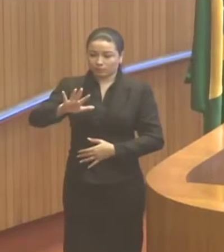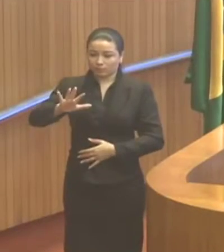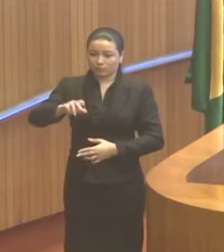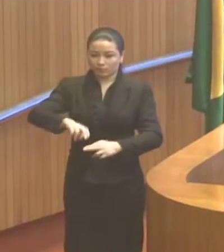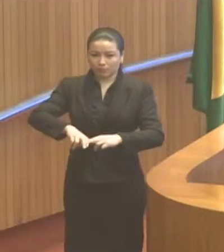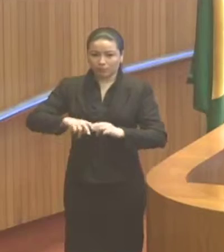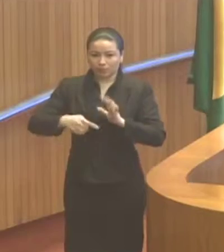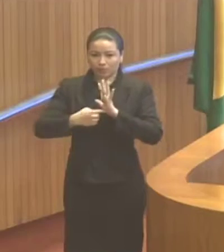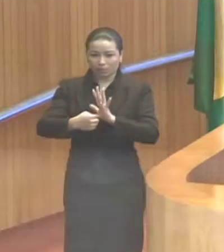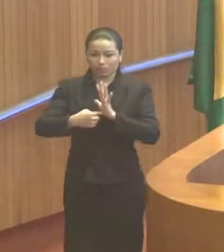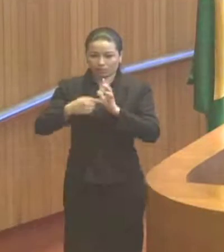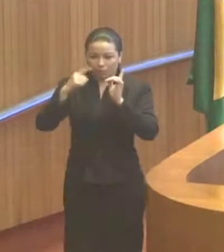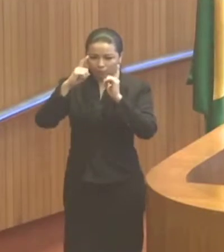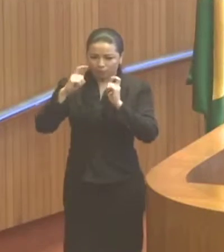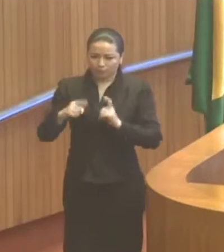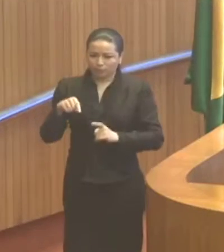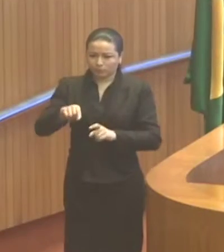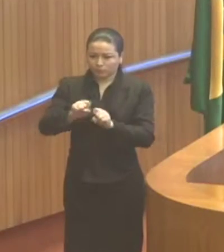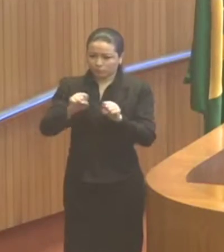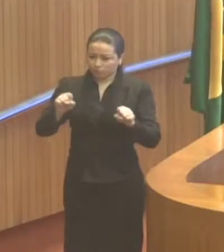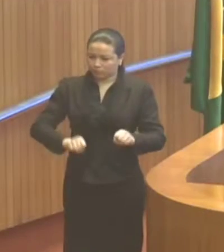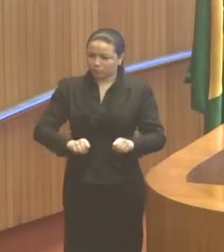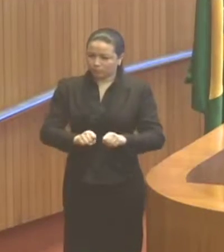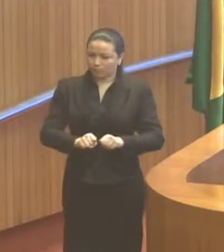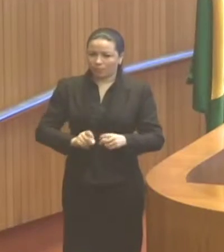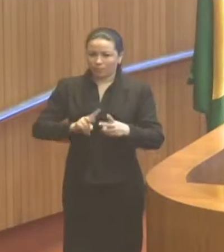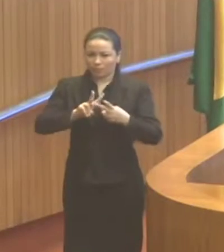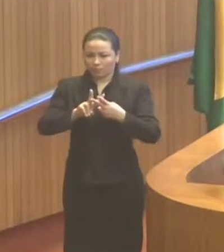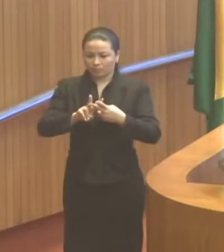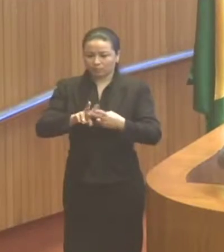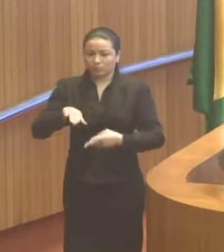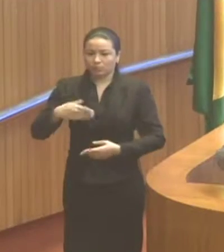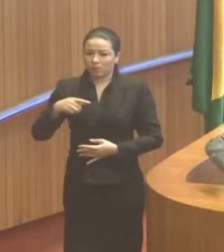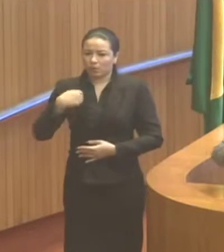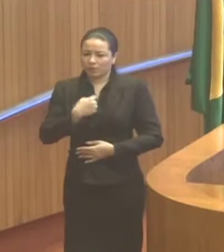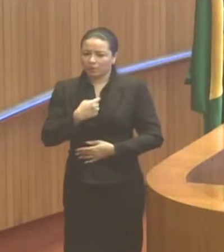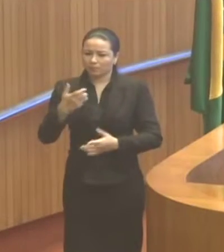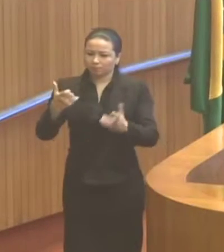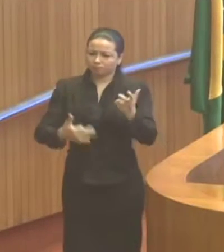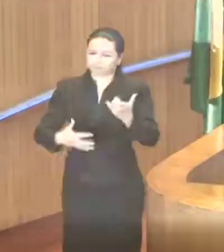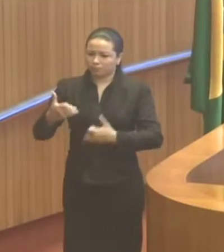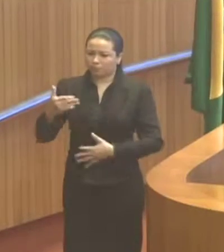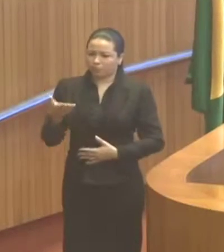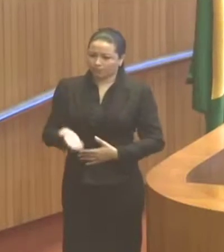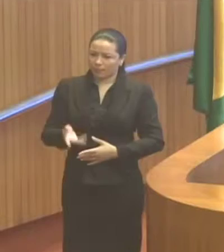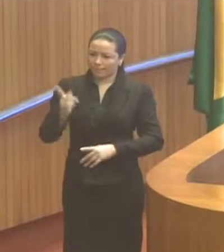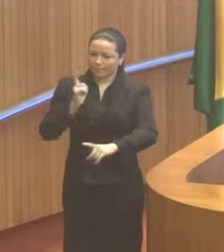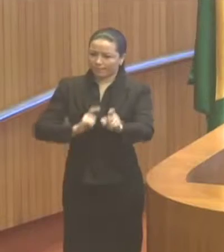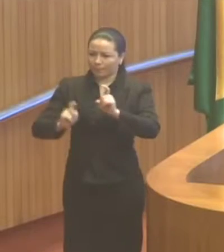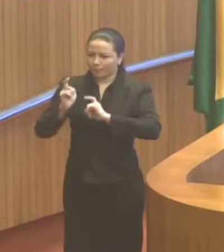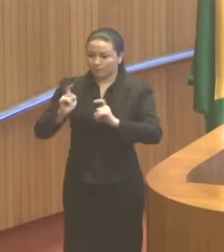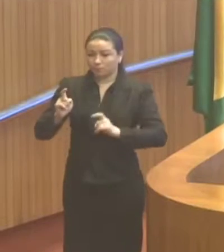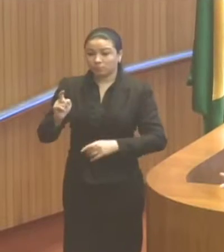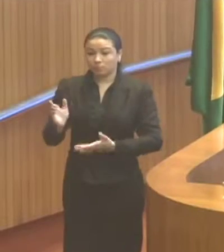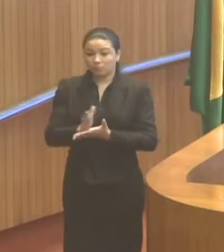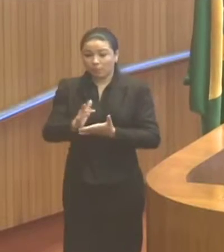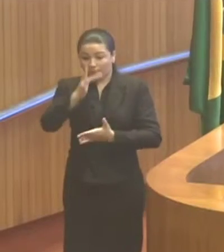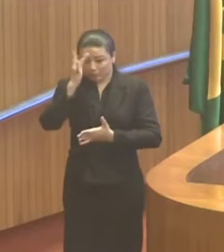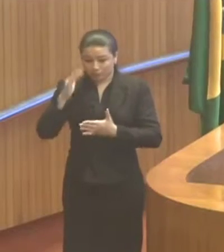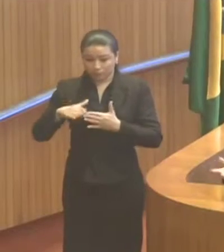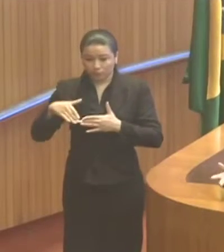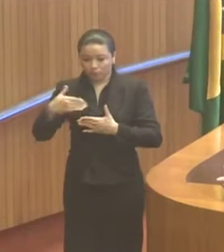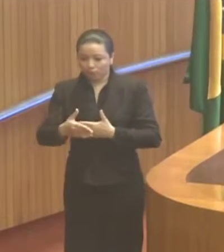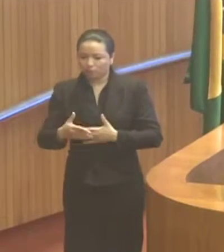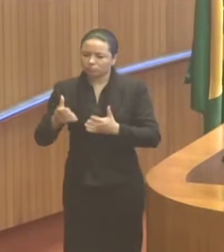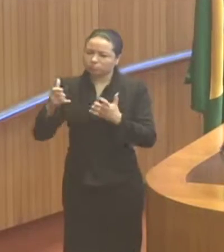pelos indicadores de violência dentro do sistema prisional. E quando a gente tratava aqui dessa preocupação, alguém lá fora poderia